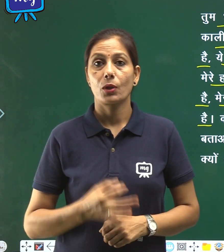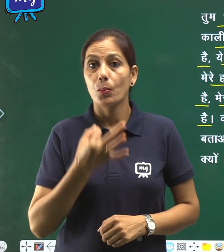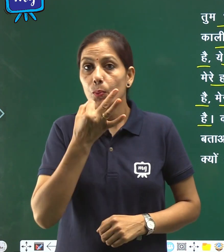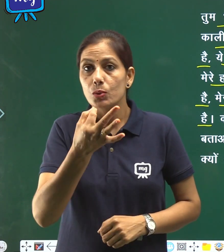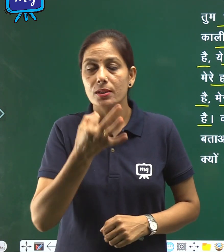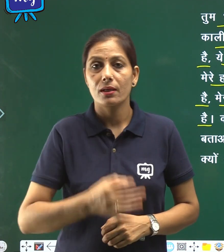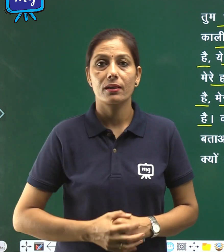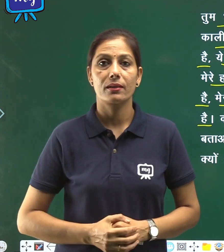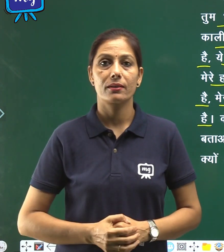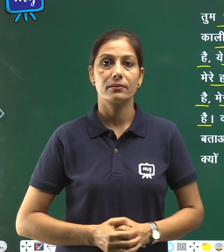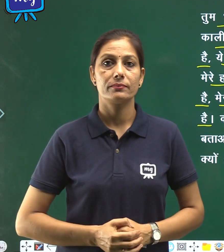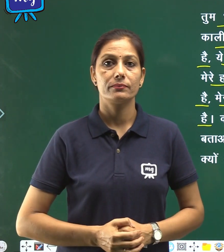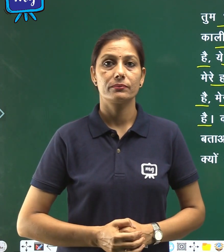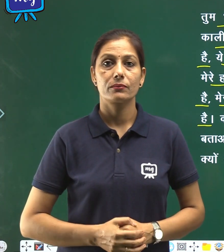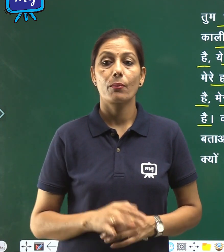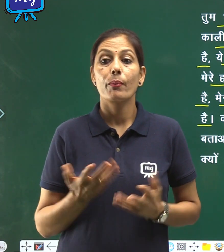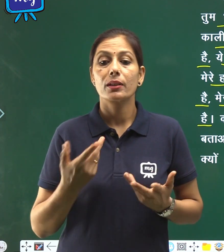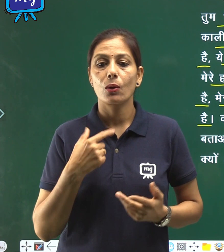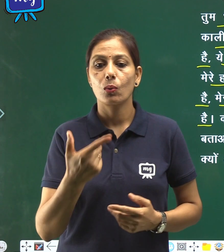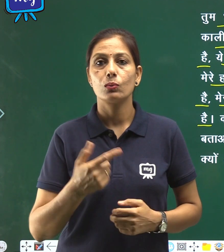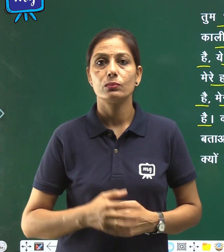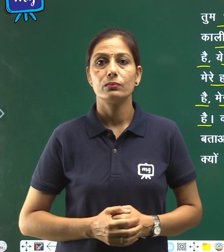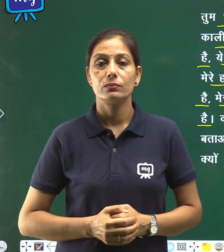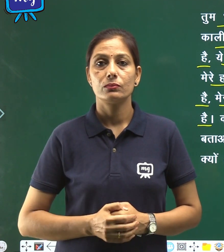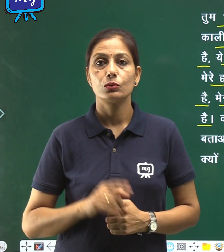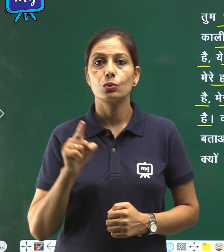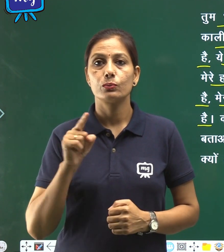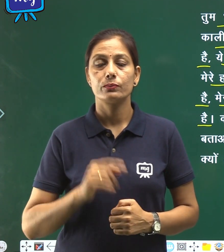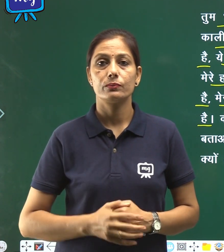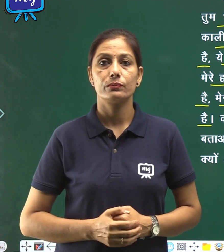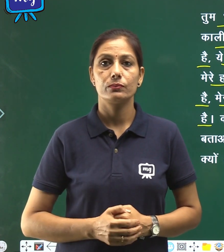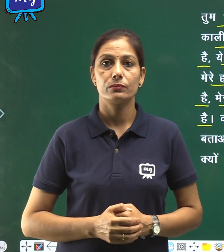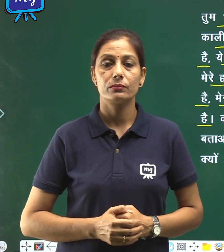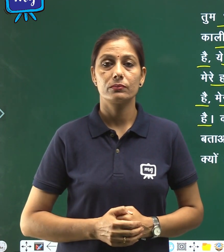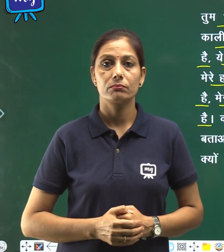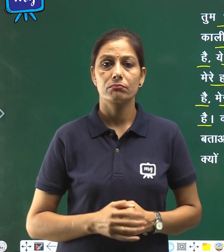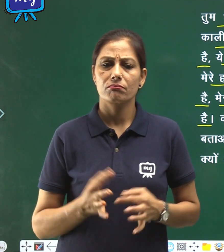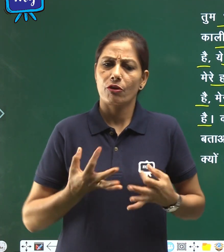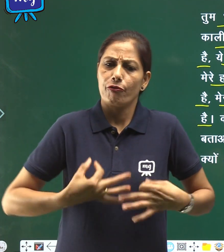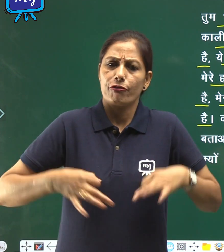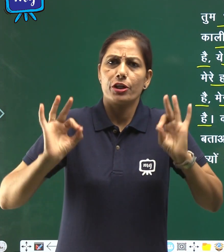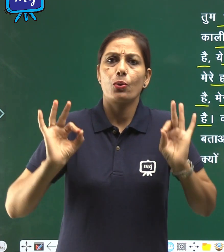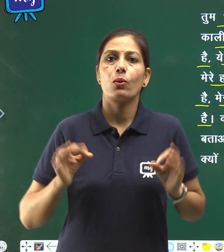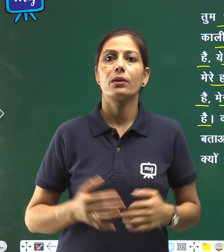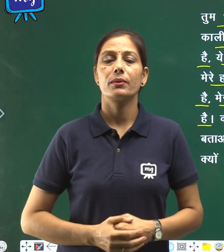पूछता है कि बताओ, तुम स्वतंत्र होकर भी